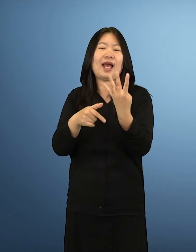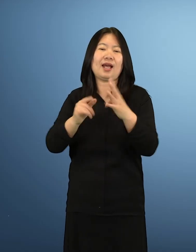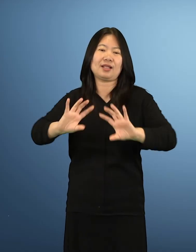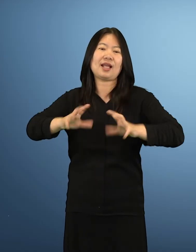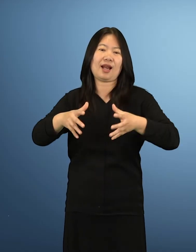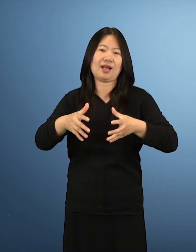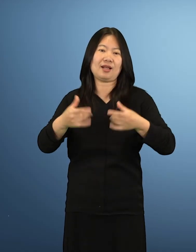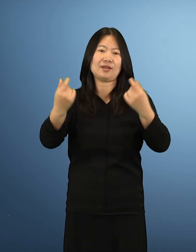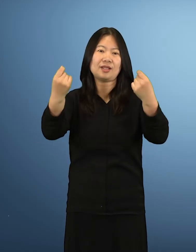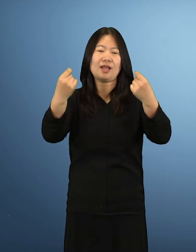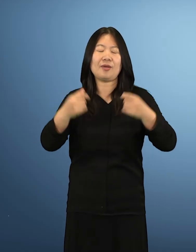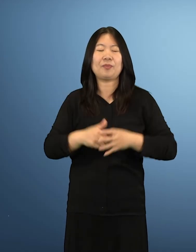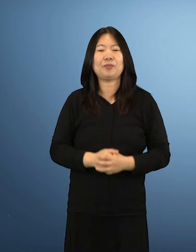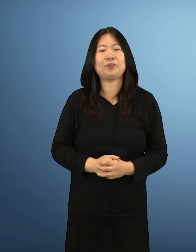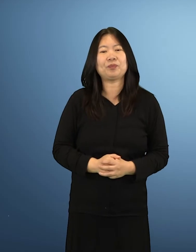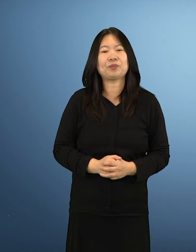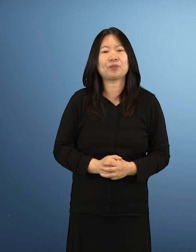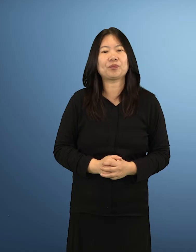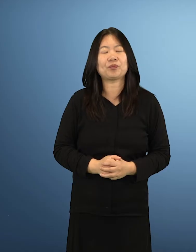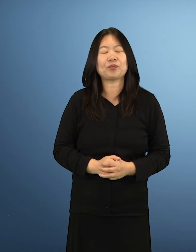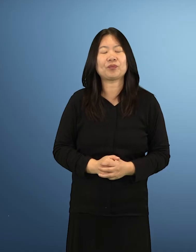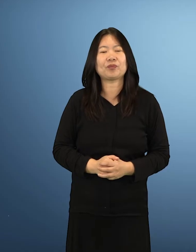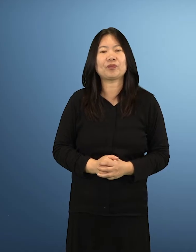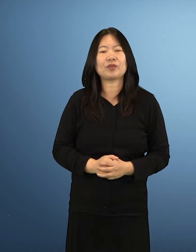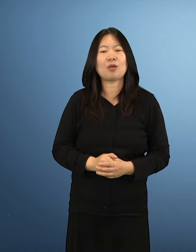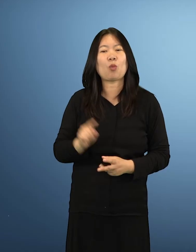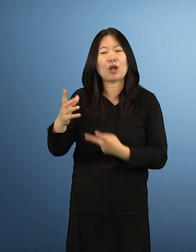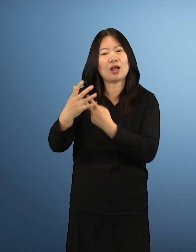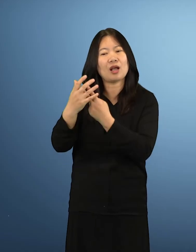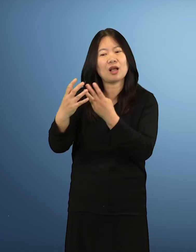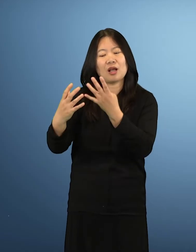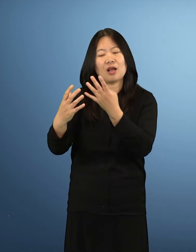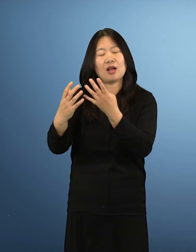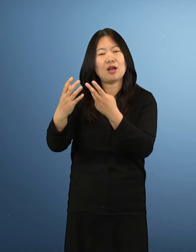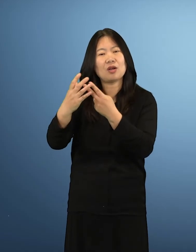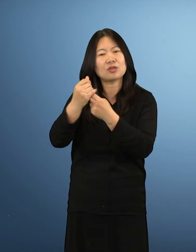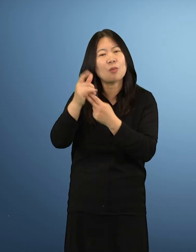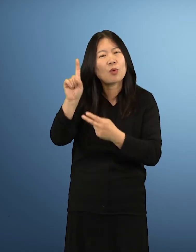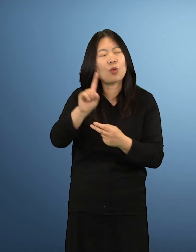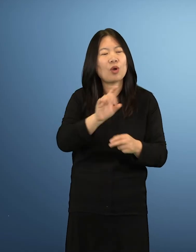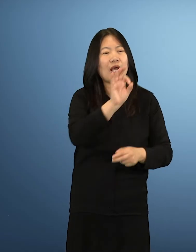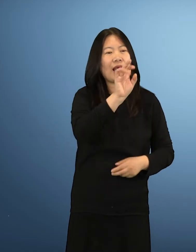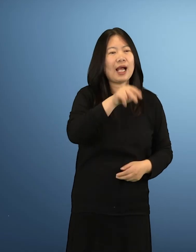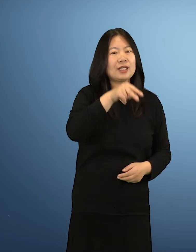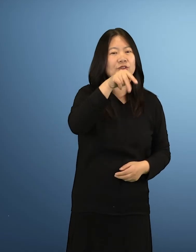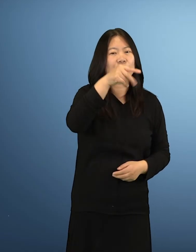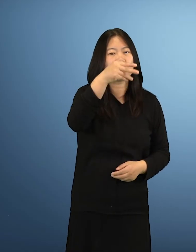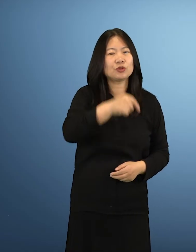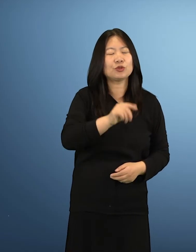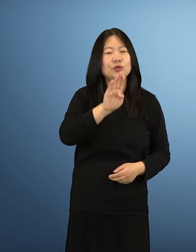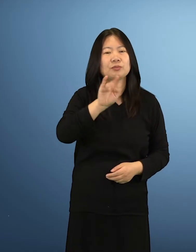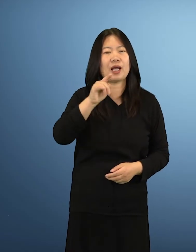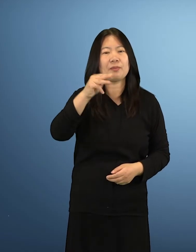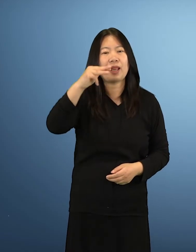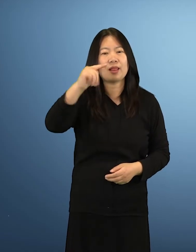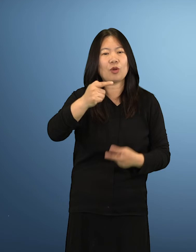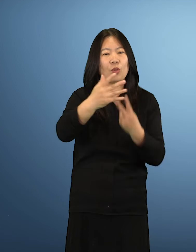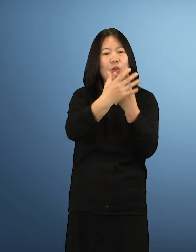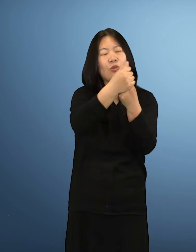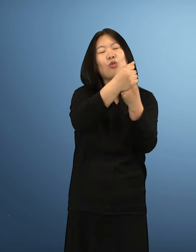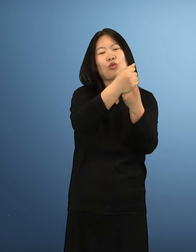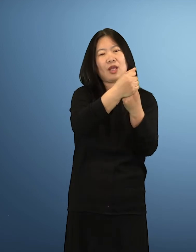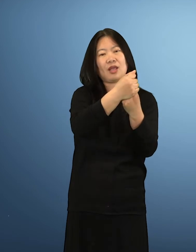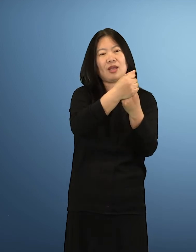제국입니다. 무엇과 무엇을 한 문명권으로 보냐 하면 아수르와 바벨론을 사실상 한 문명권으로